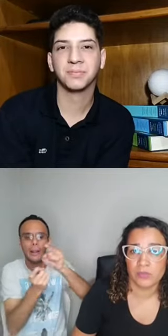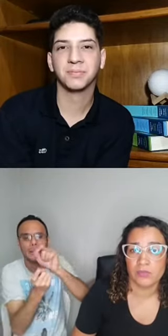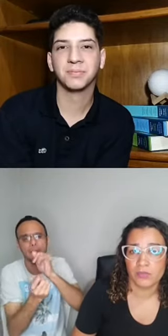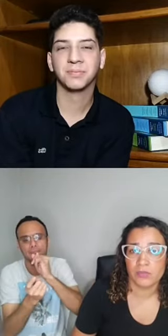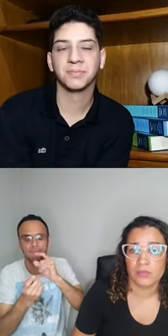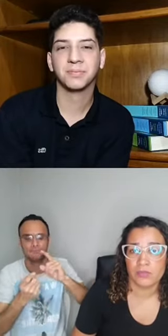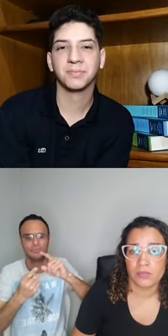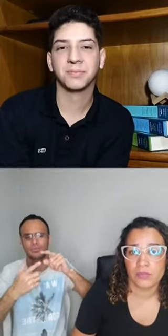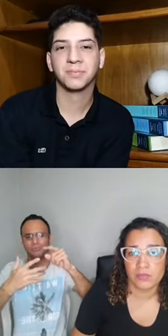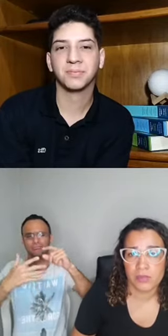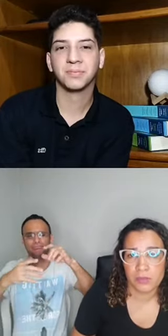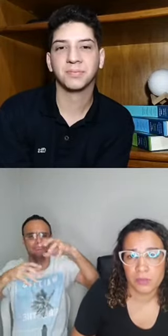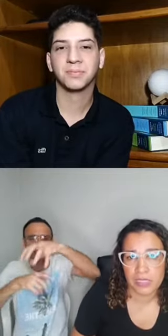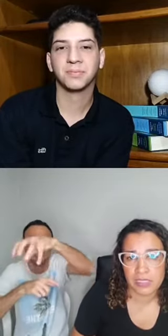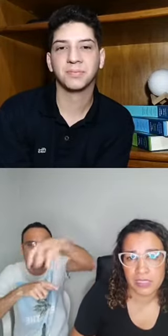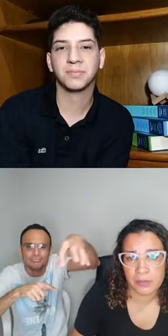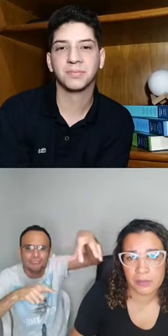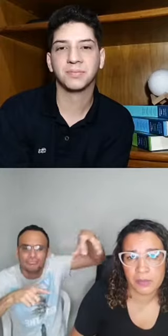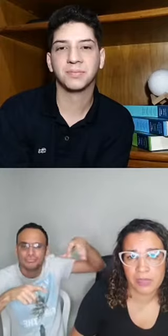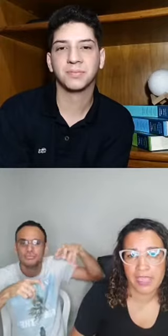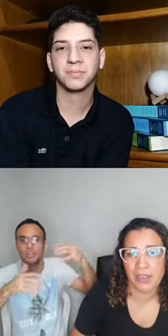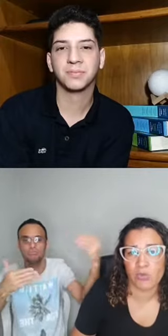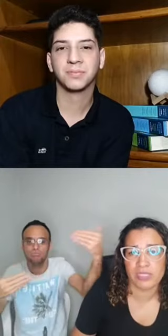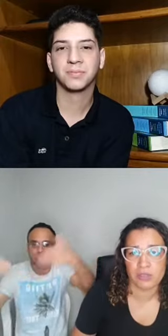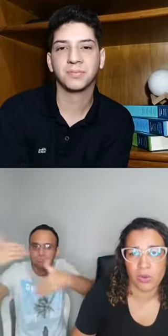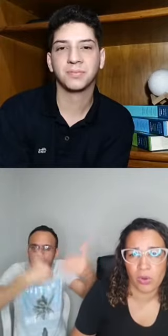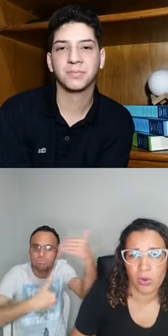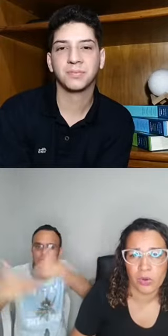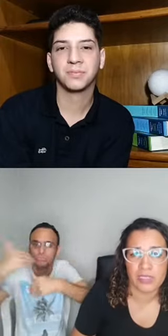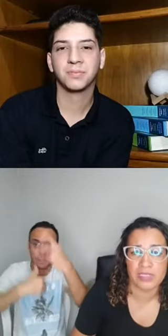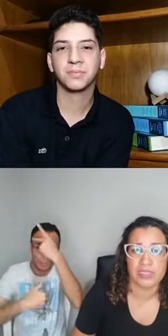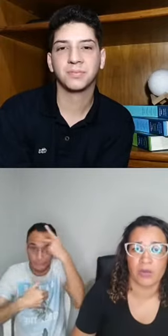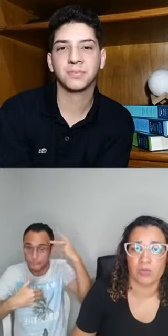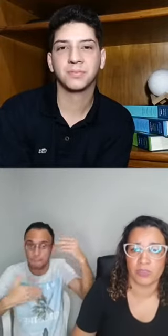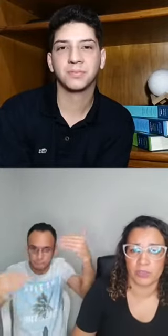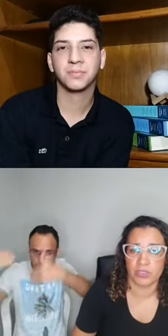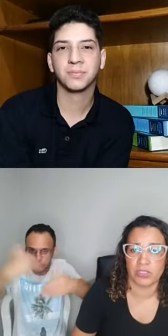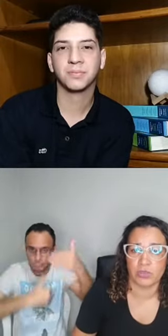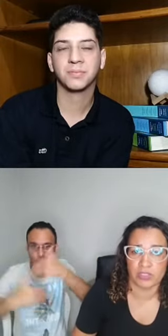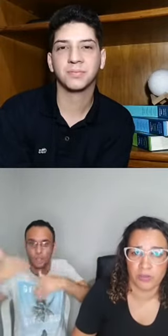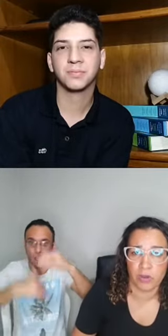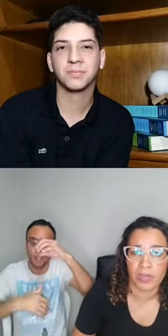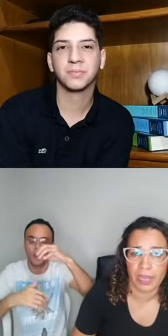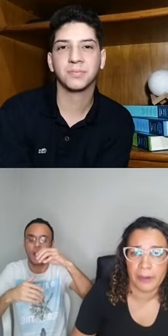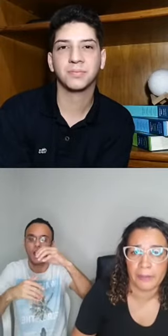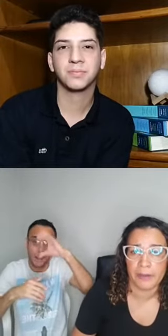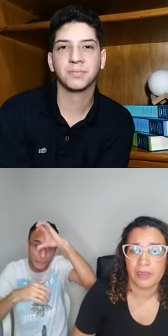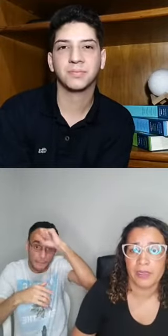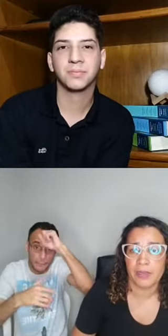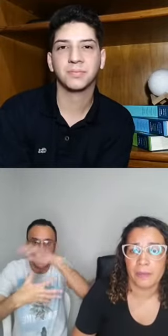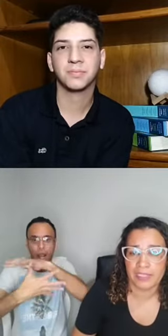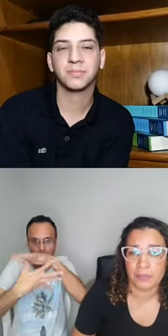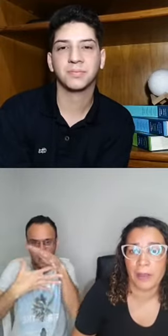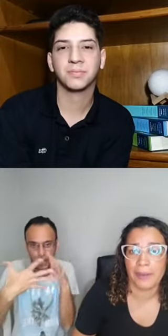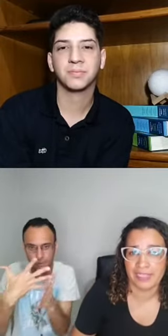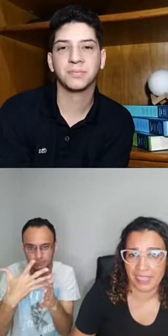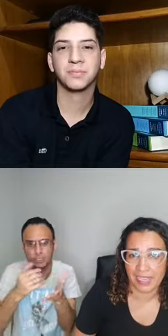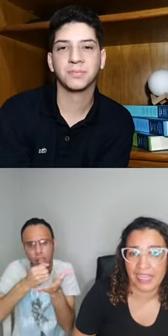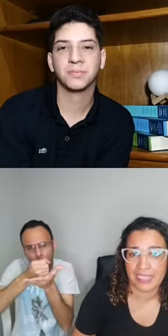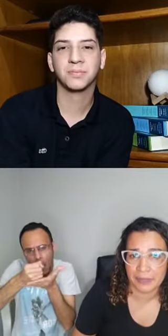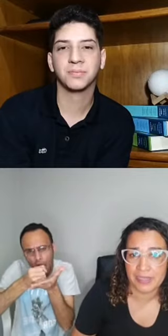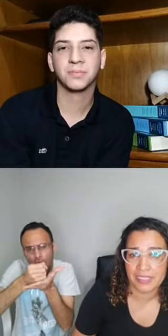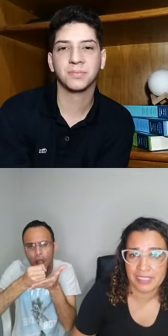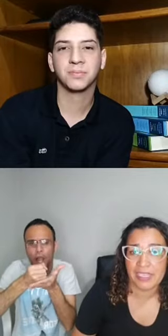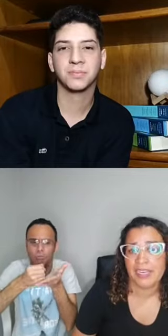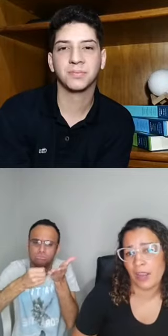ensinando, por exemplo, né, alguns setores, então algumas pessoas dos setores vão lá participar, aprender